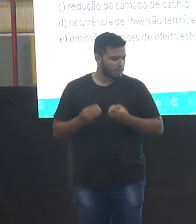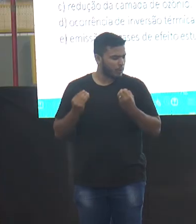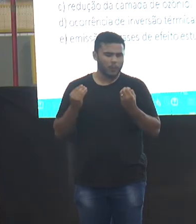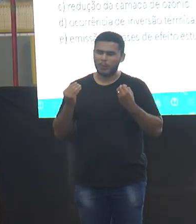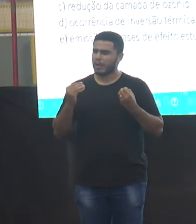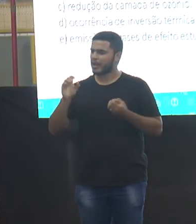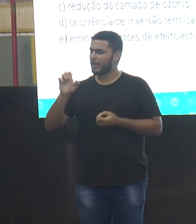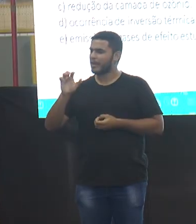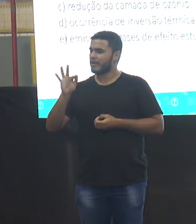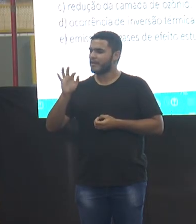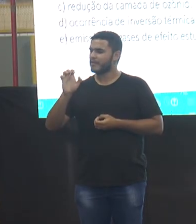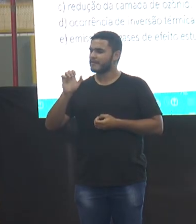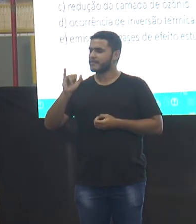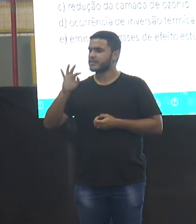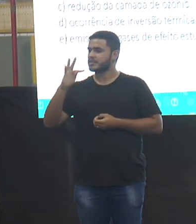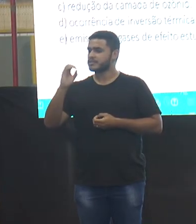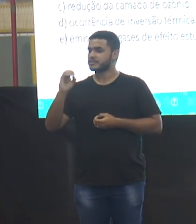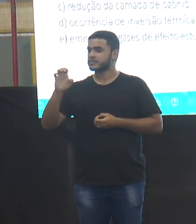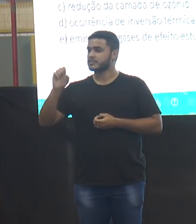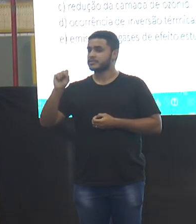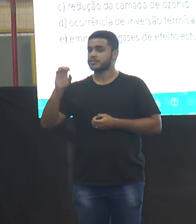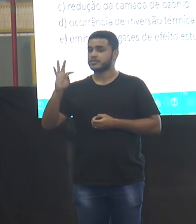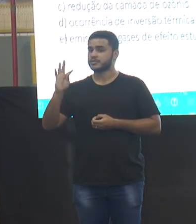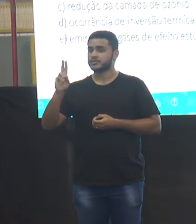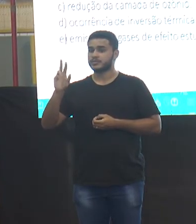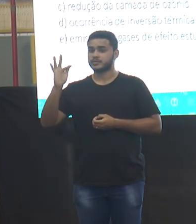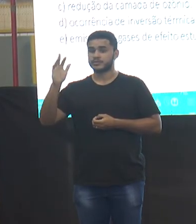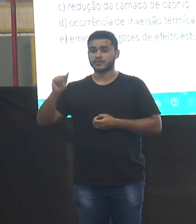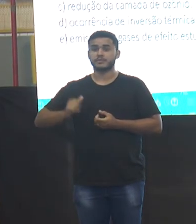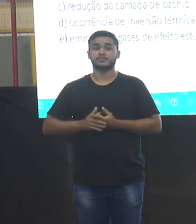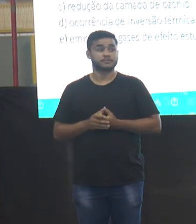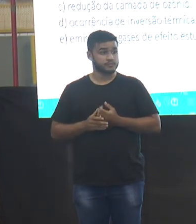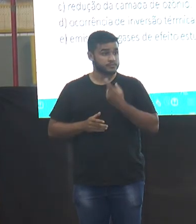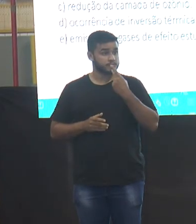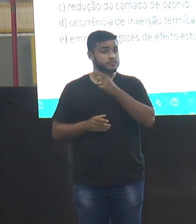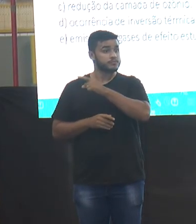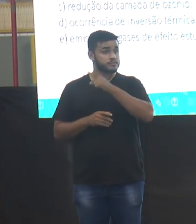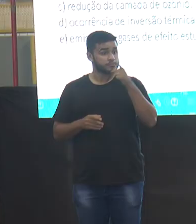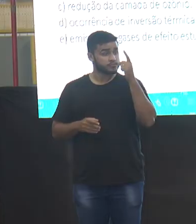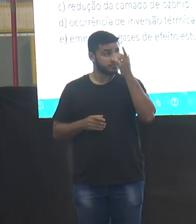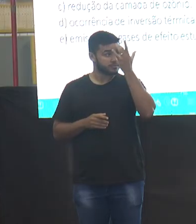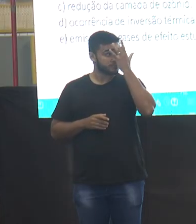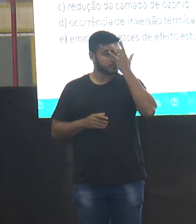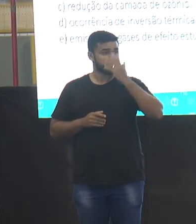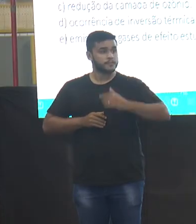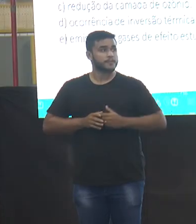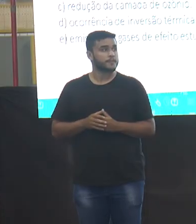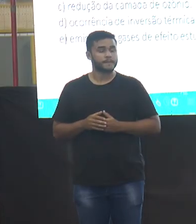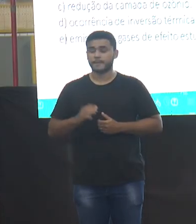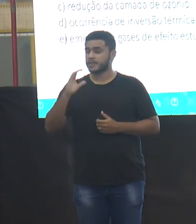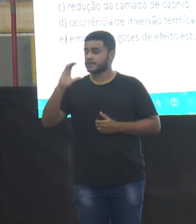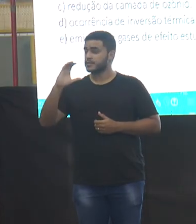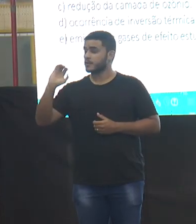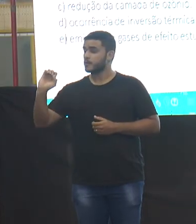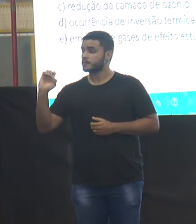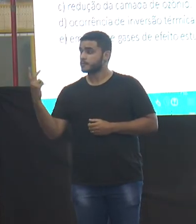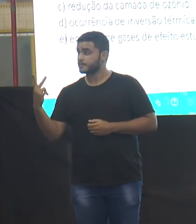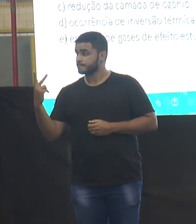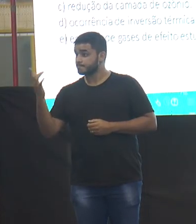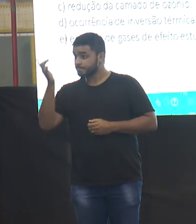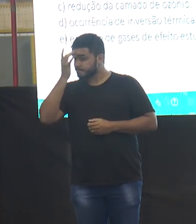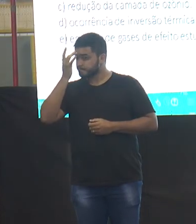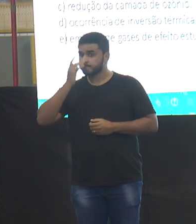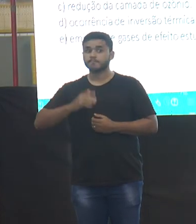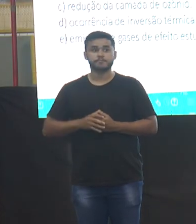estufa. E vocês vão me fazer um favor imenso. Ouviu o efeito estufa, pensou em CO2,